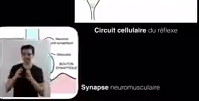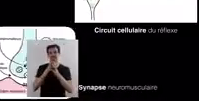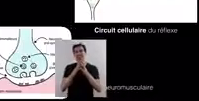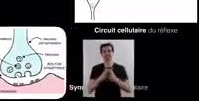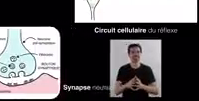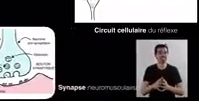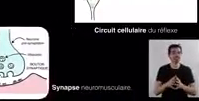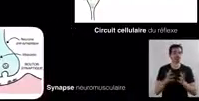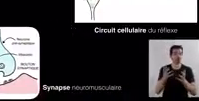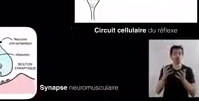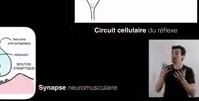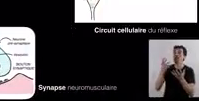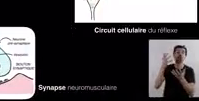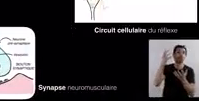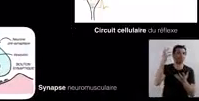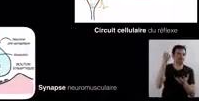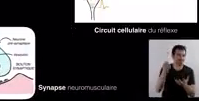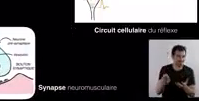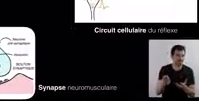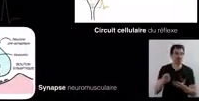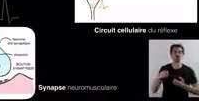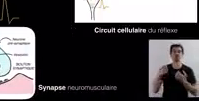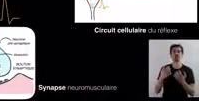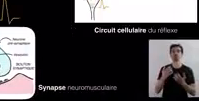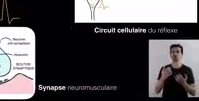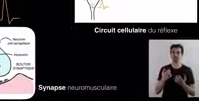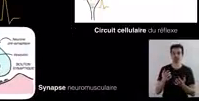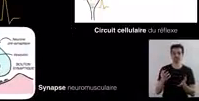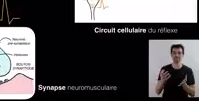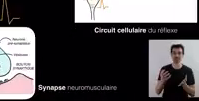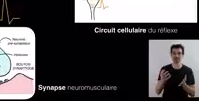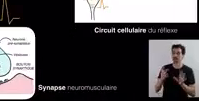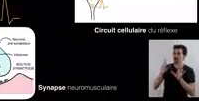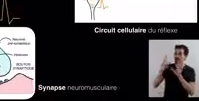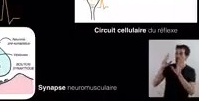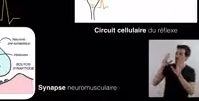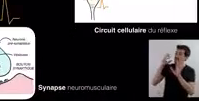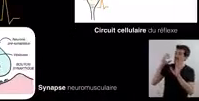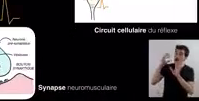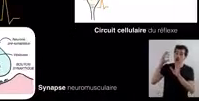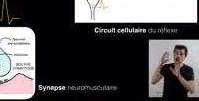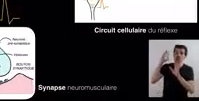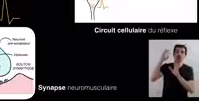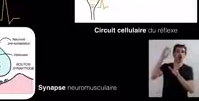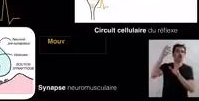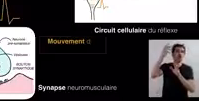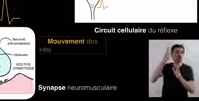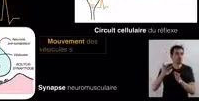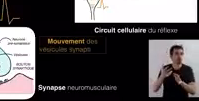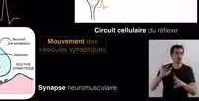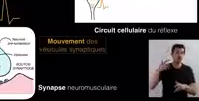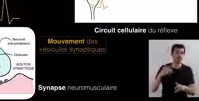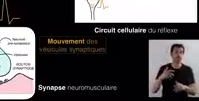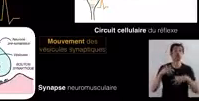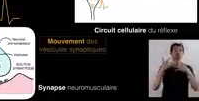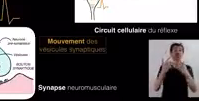musculaire. Alors, lorsqu'arrive le fameux potentiel d'action au niveau du bouton synaptique, cela déclenche un